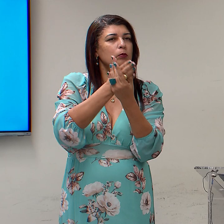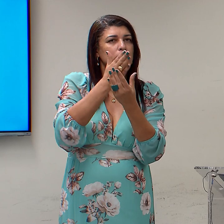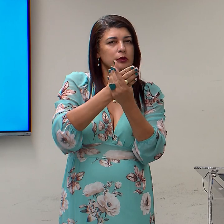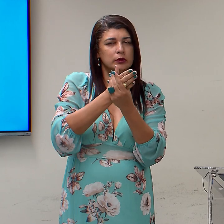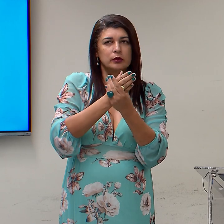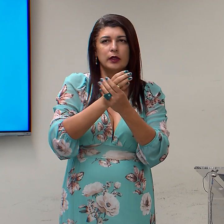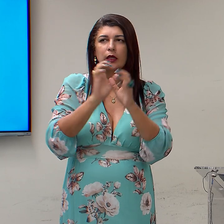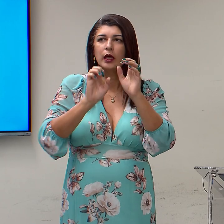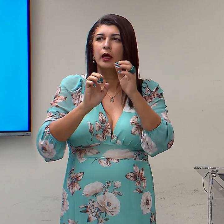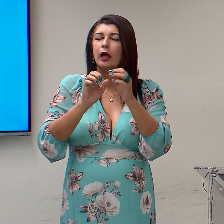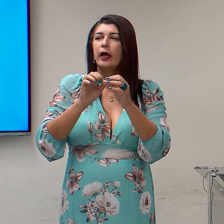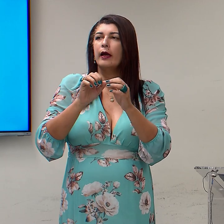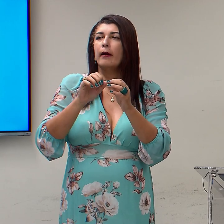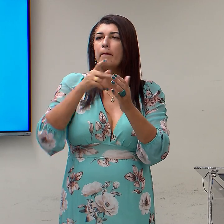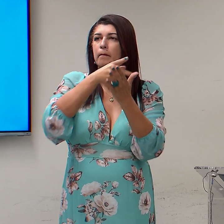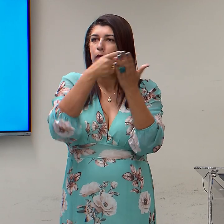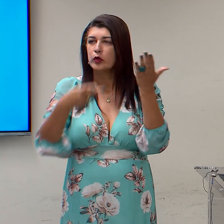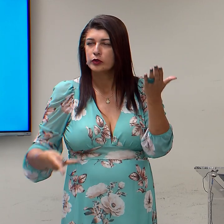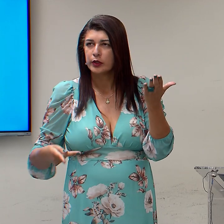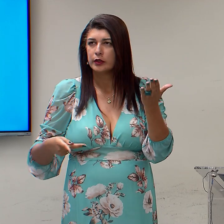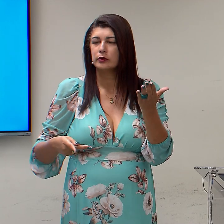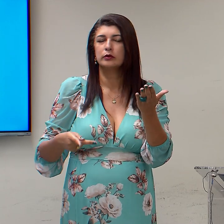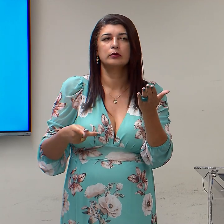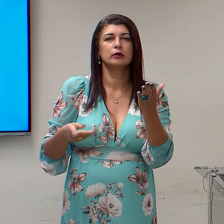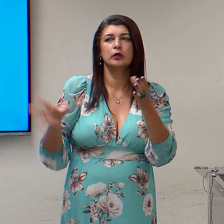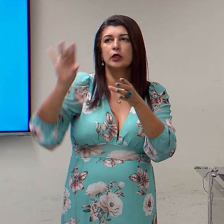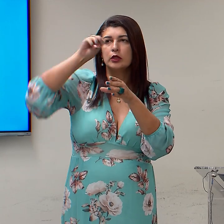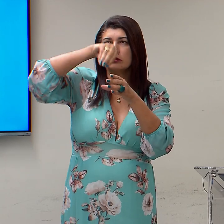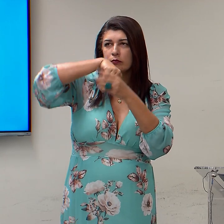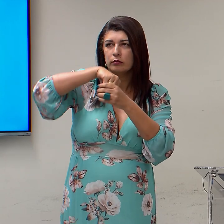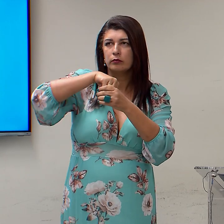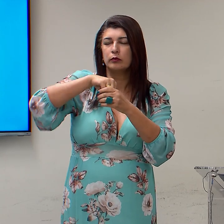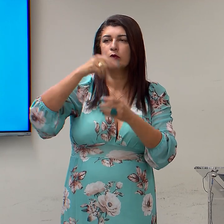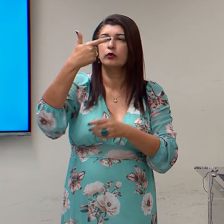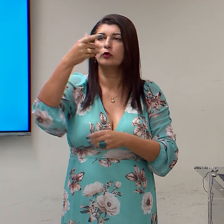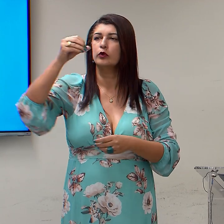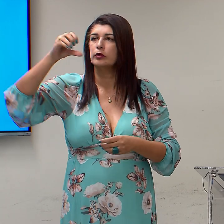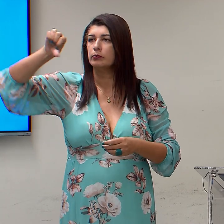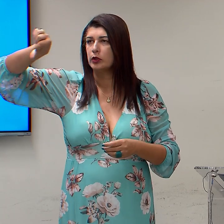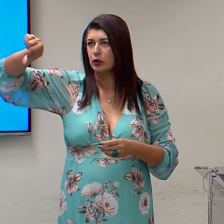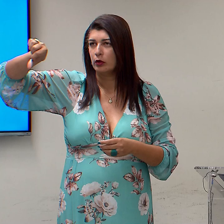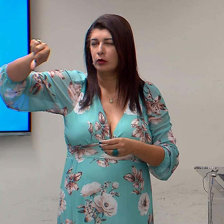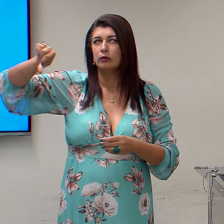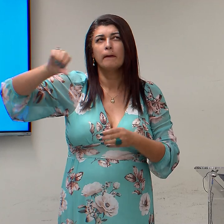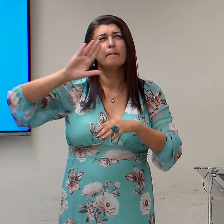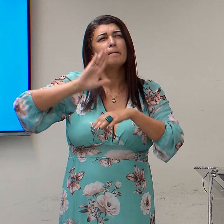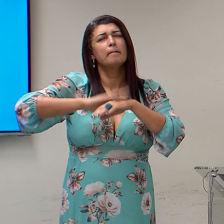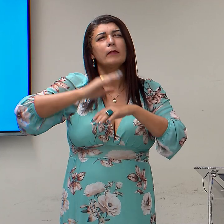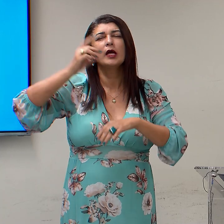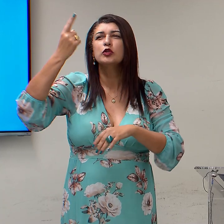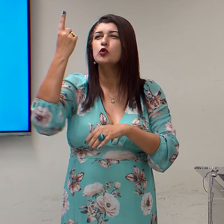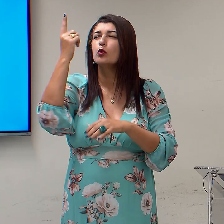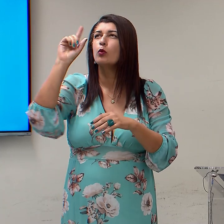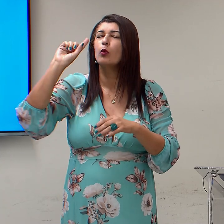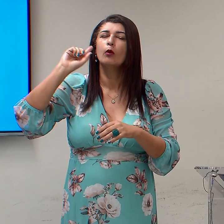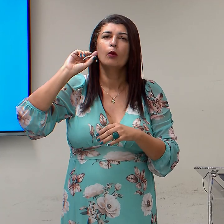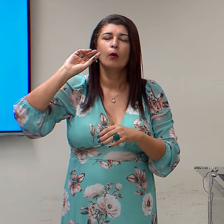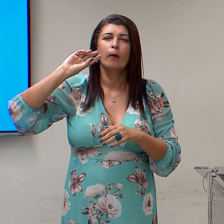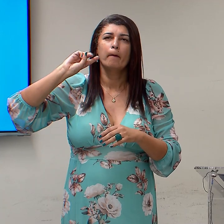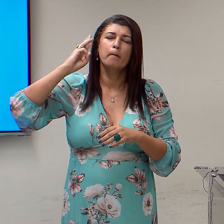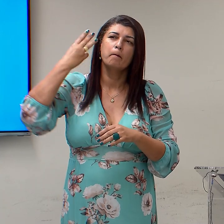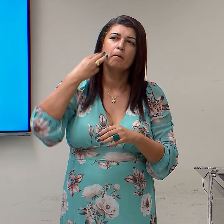Desde a sua implantação, em 2009, mais de um milhão de